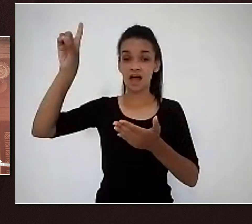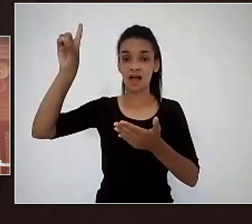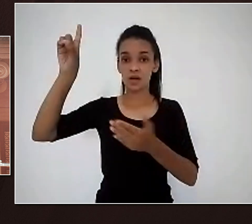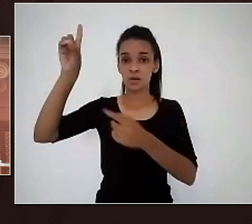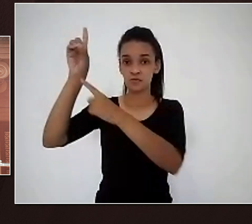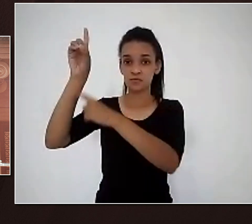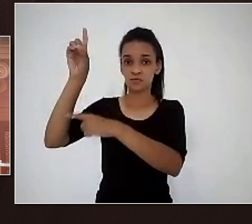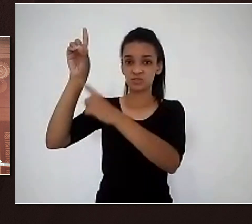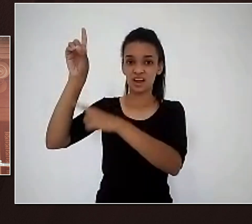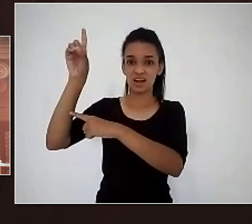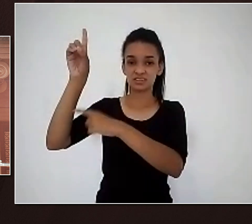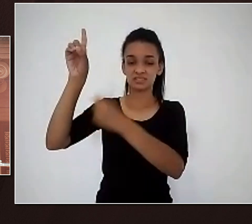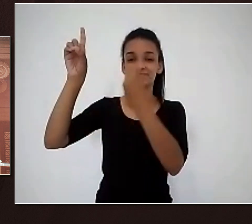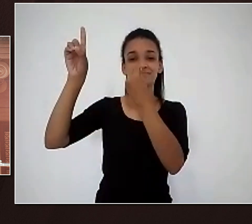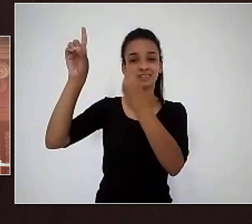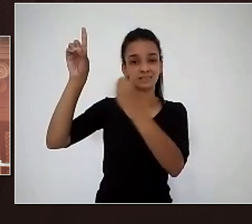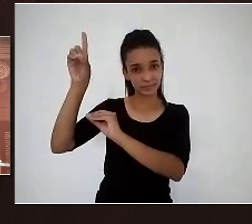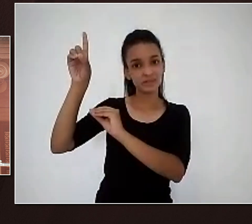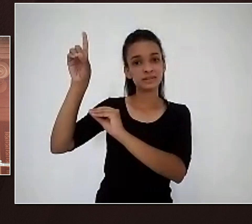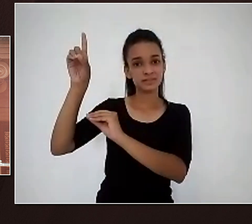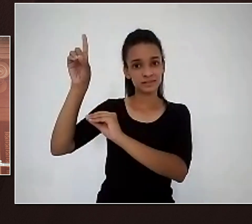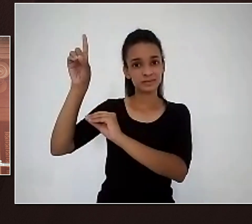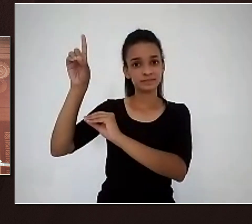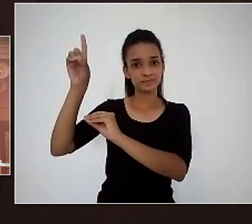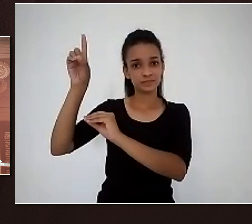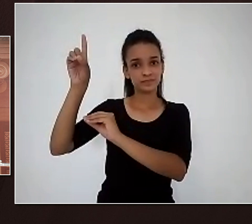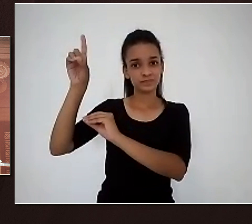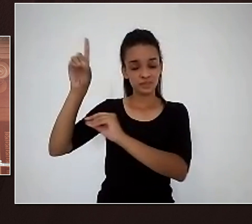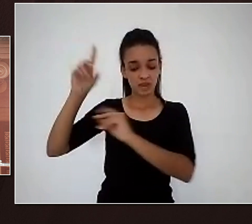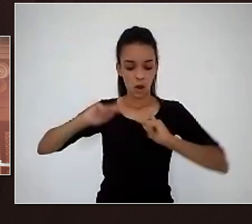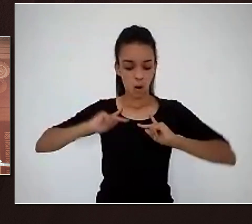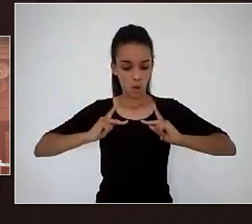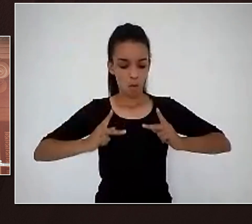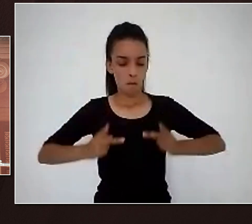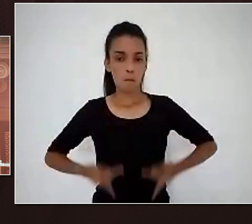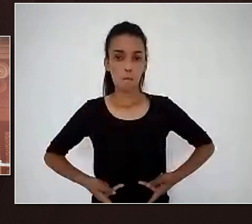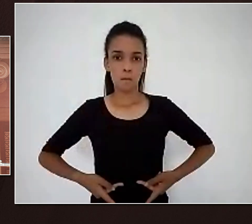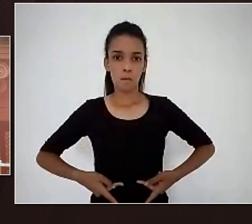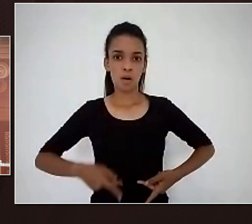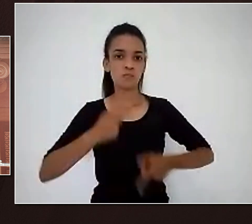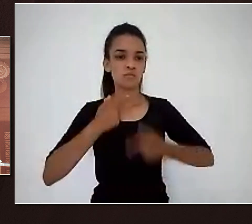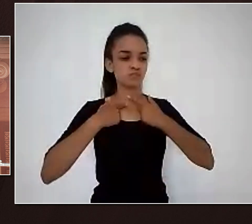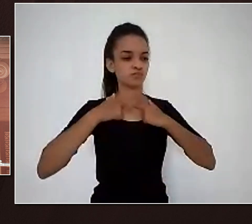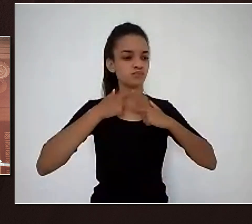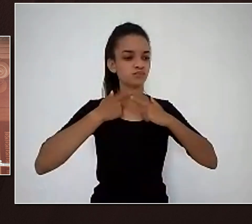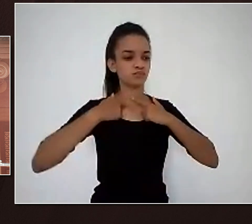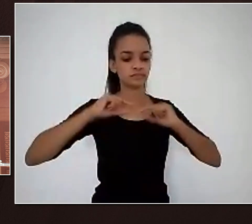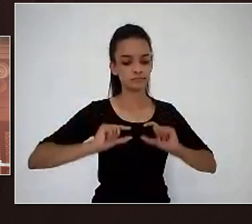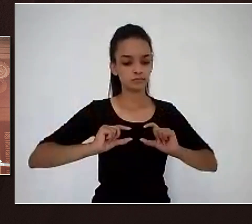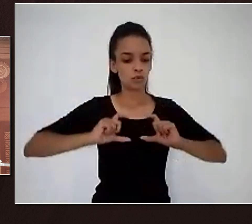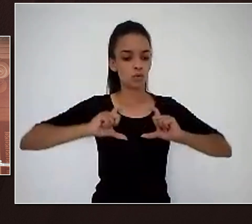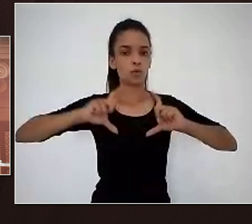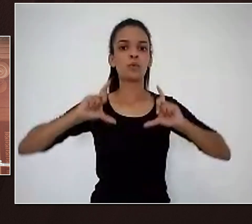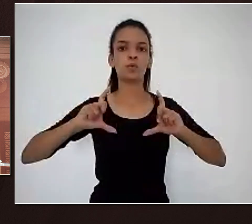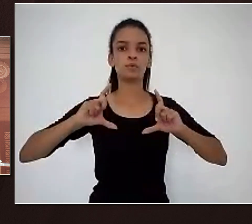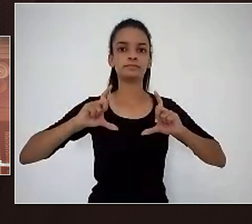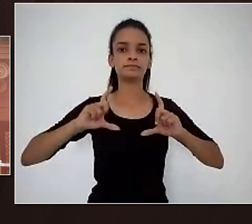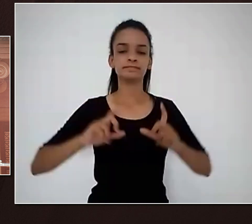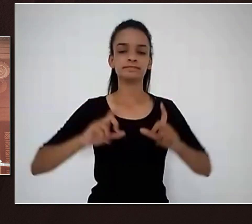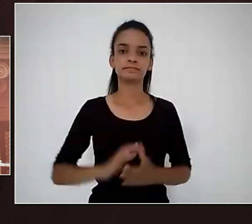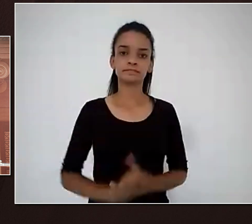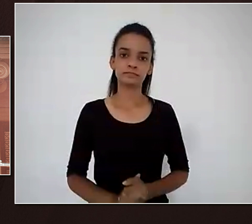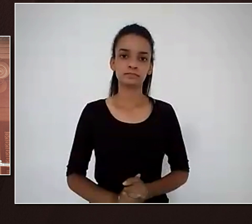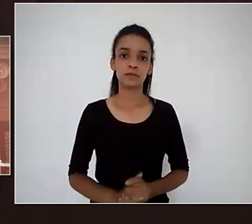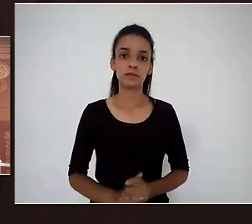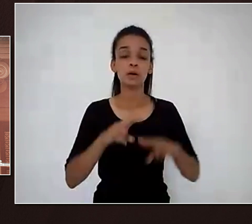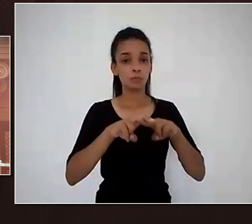humana prevalece na igreja. Essa é a sutileza do inimigo de Deus. E tens perseverança,